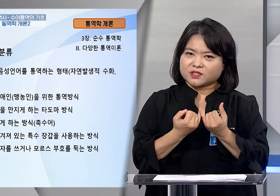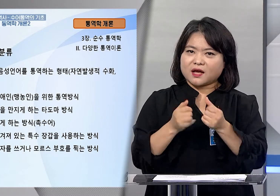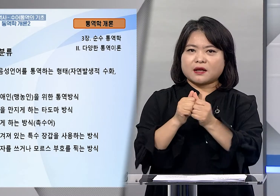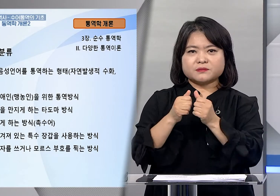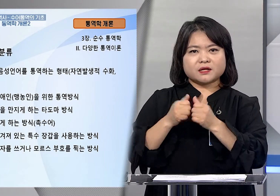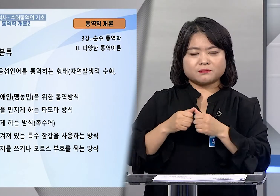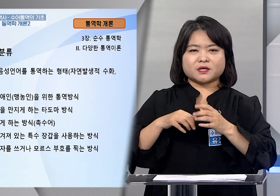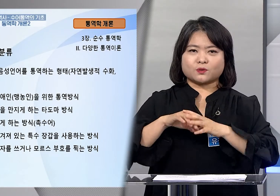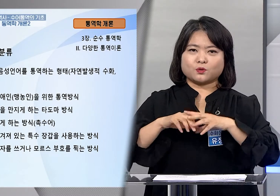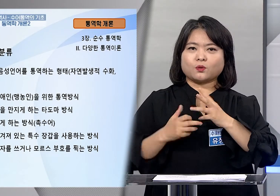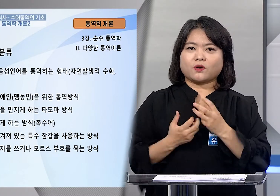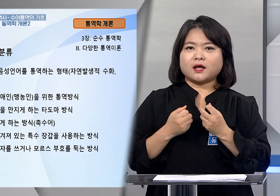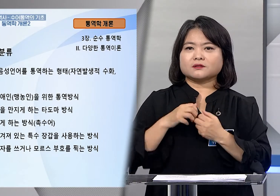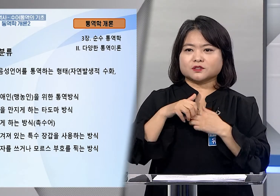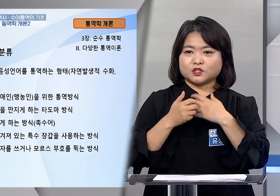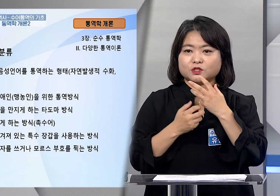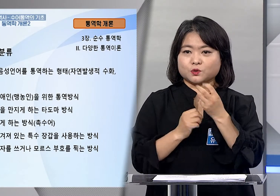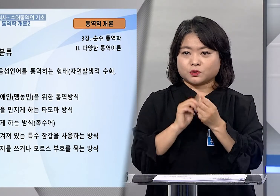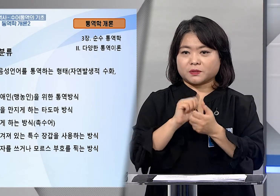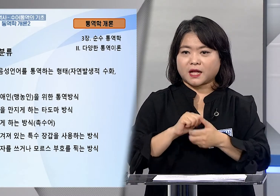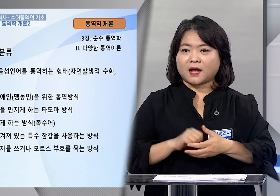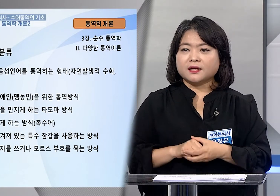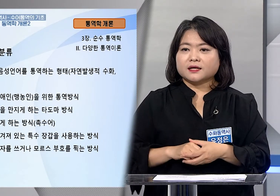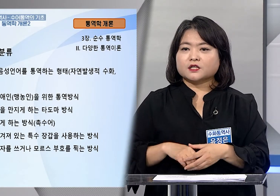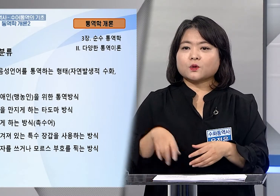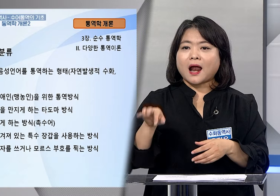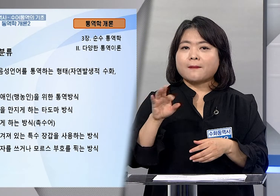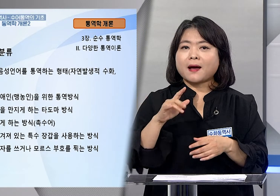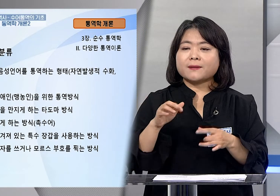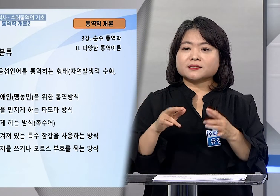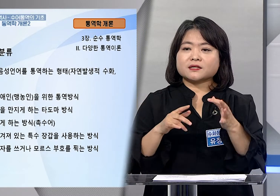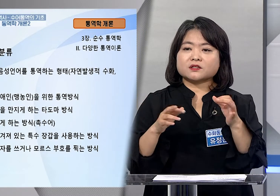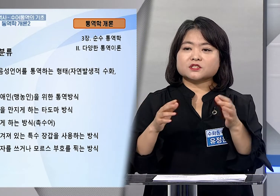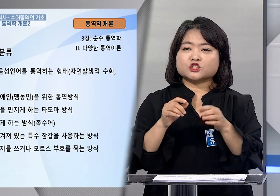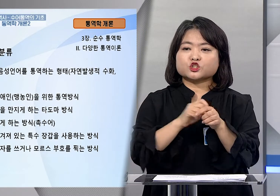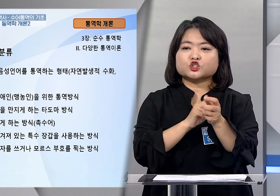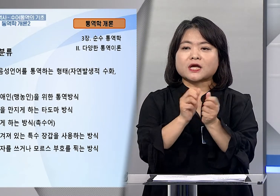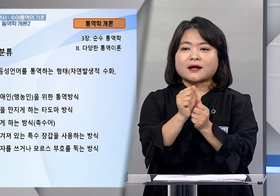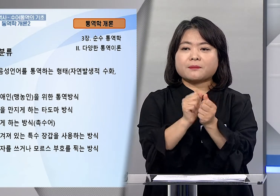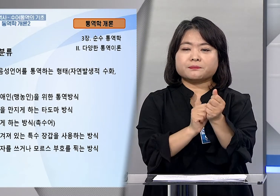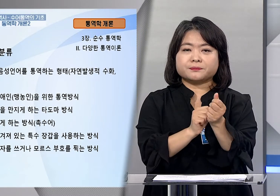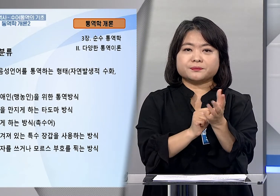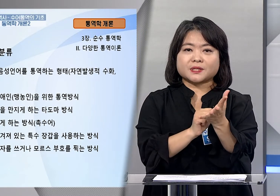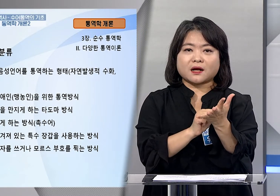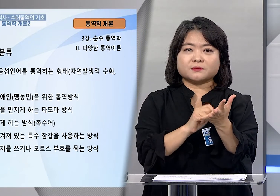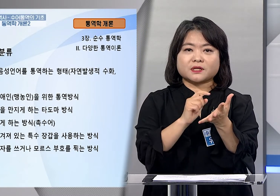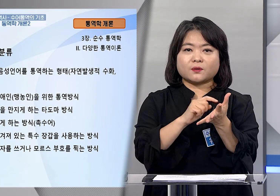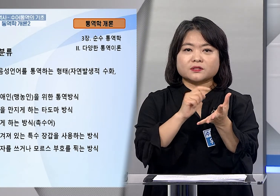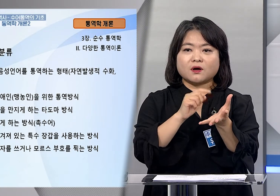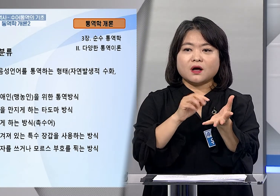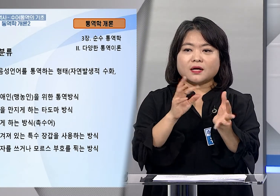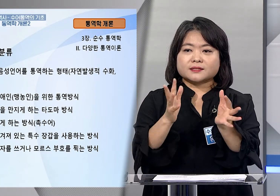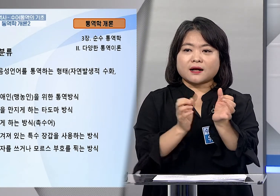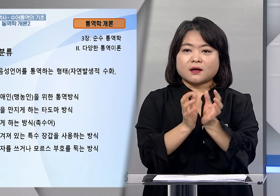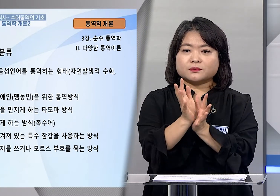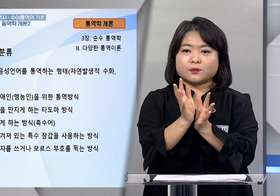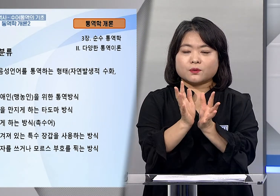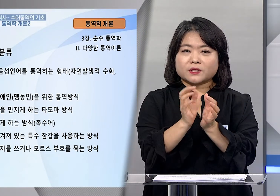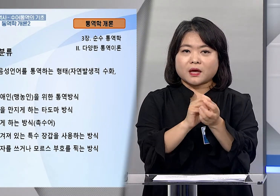여자, 남자, 남자로 통역하는 것이 좋습니다. 그리고 알파벳이 새겨진 특수장갑을 사용해서 장갑으로 이렇게 하면